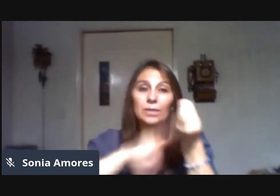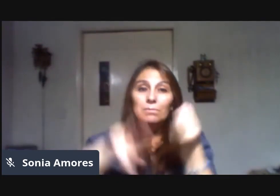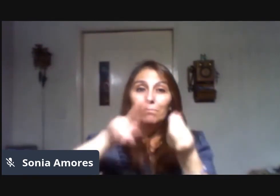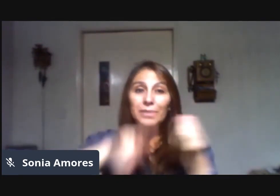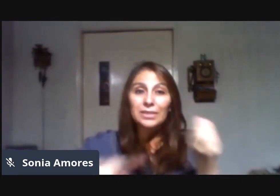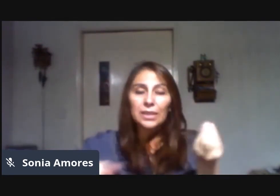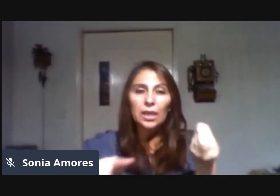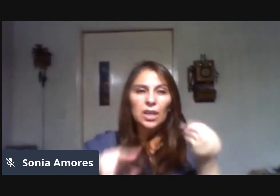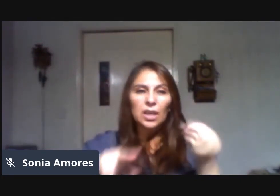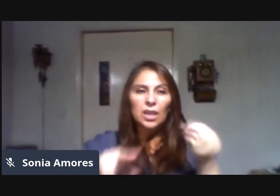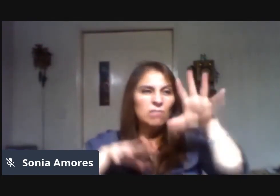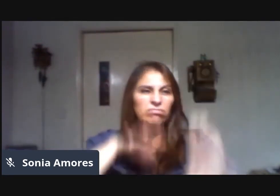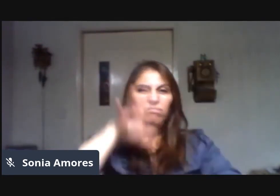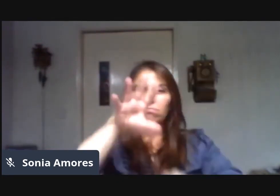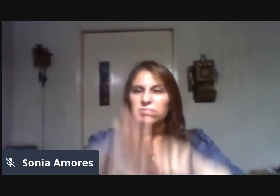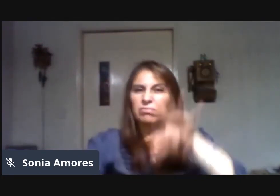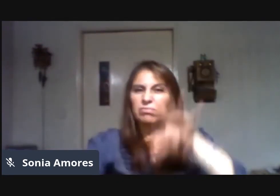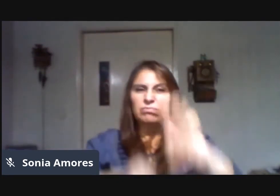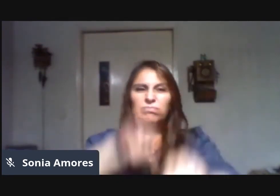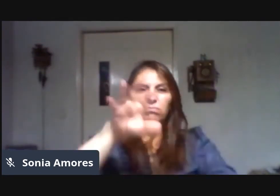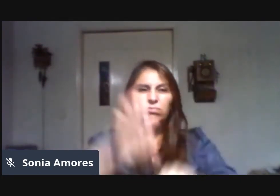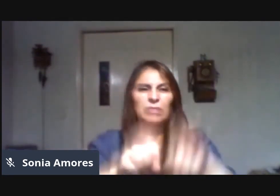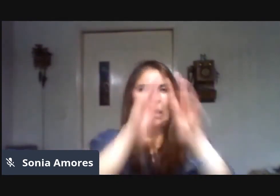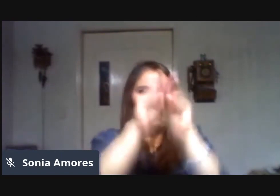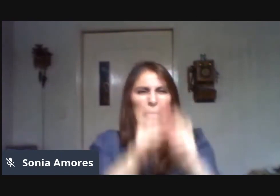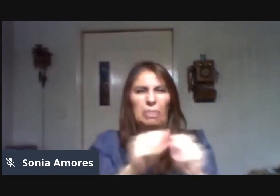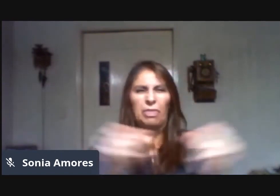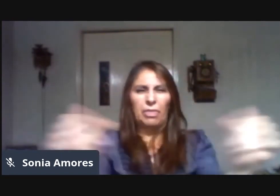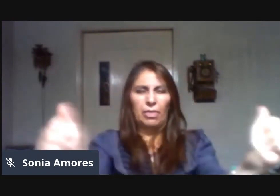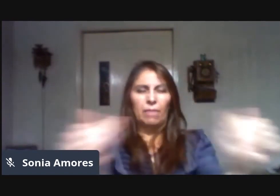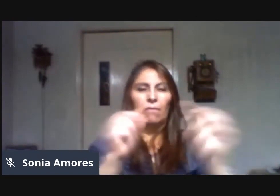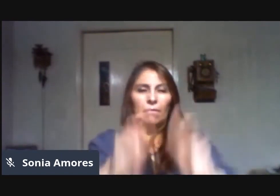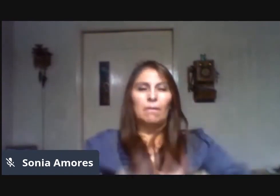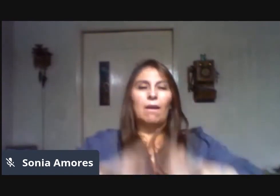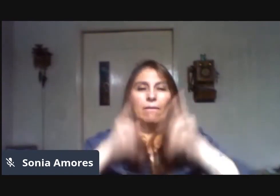que destruye la vida en el planeta,